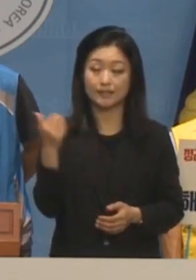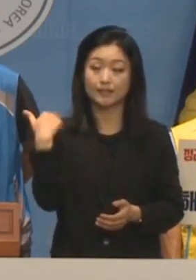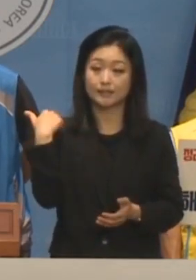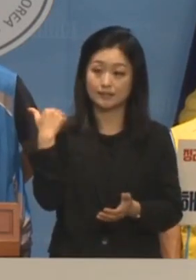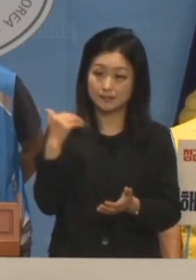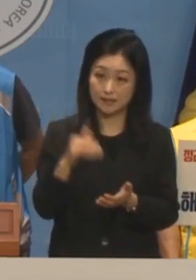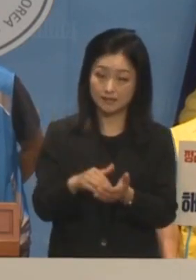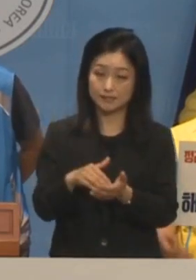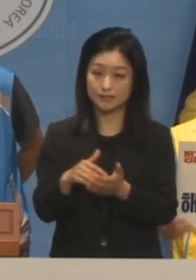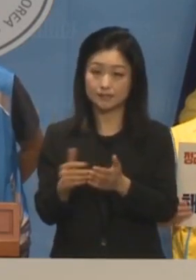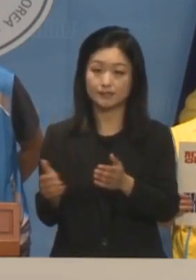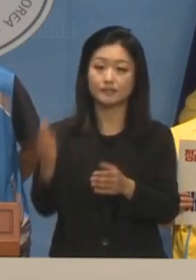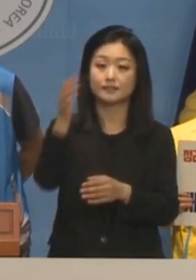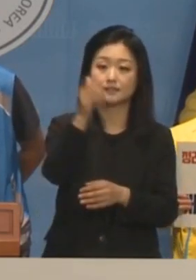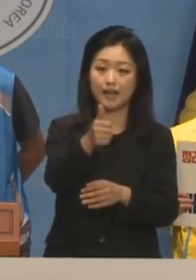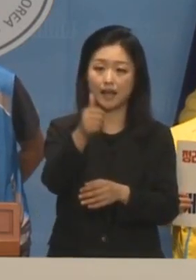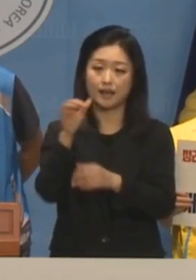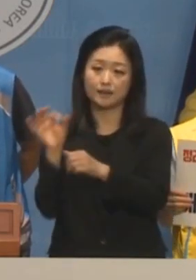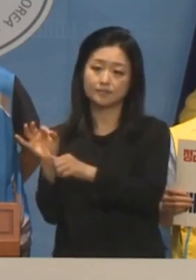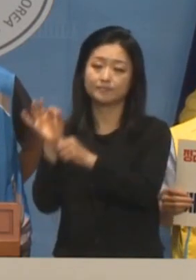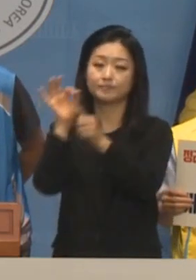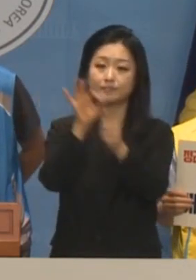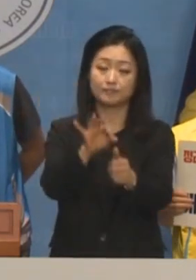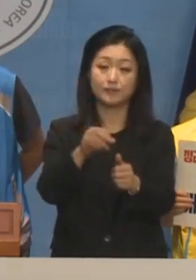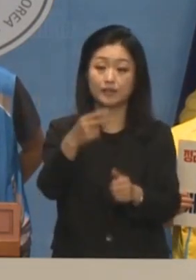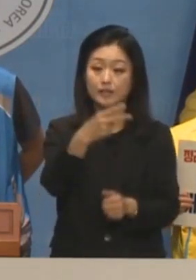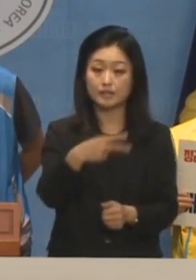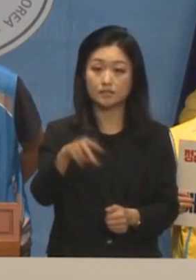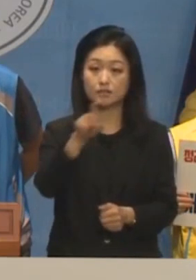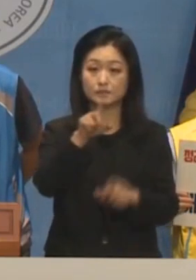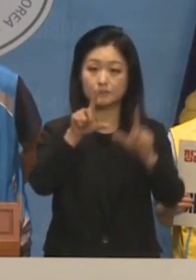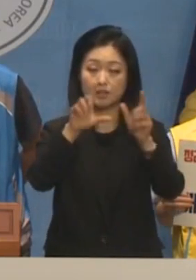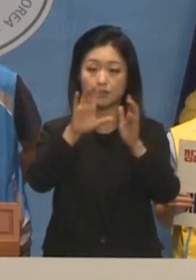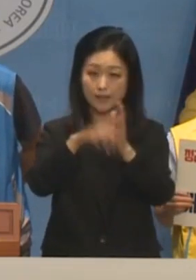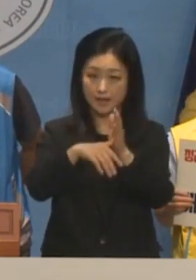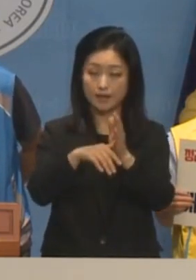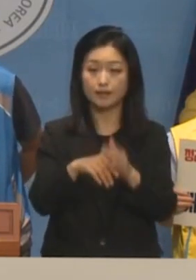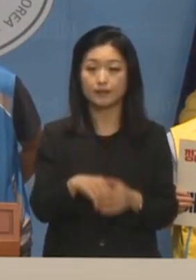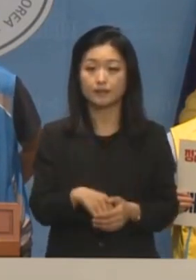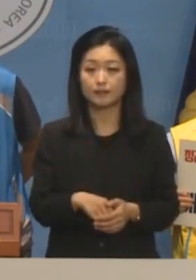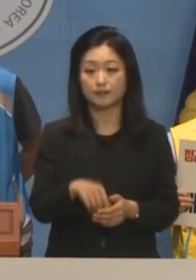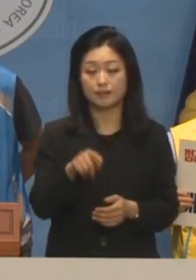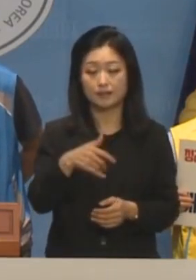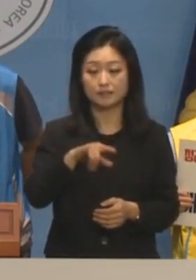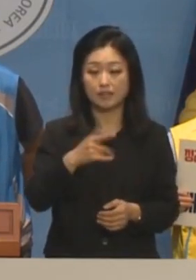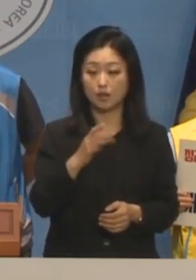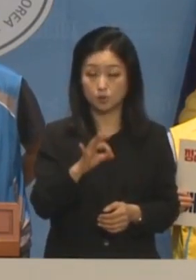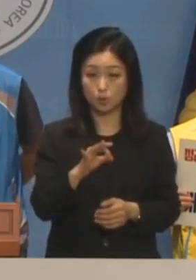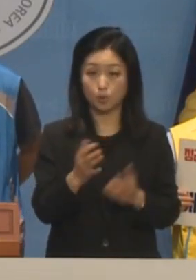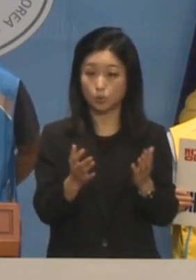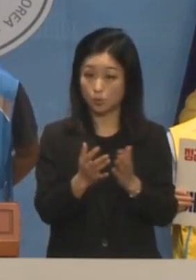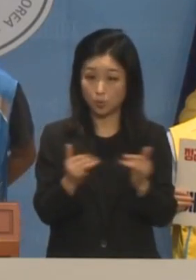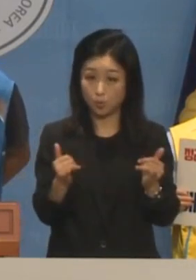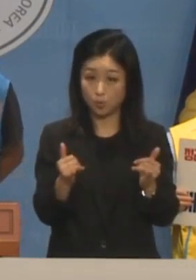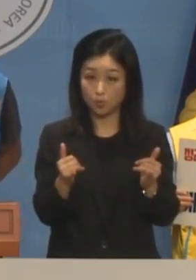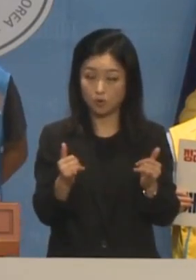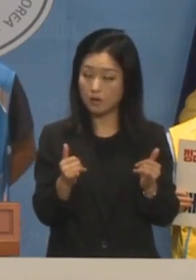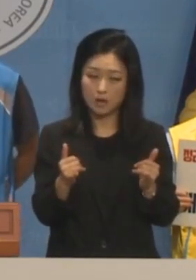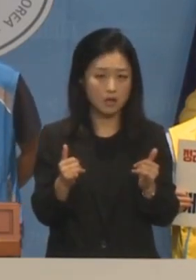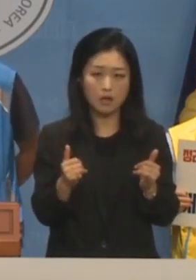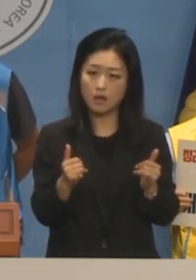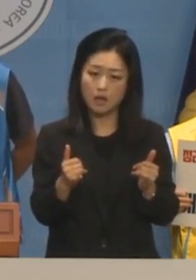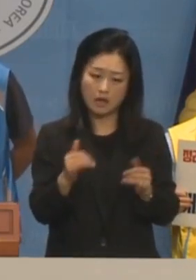세종호텔 회장으로 오기 시작한 2010년쯤부터 세종호텔의 노동 조건은 완전히 엉망이